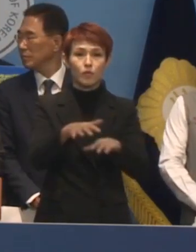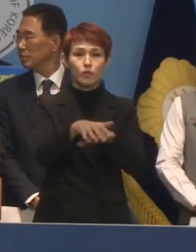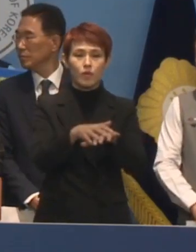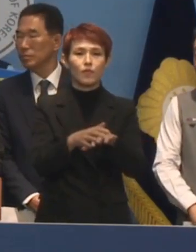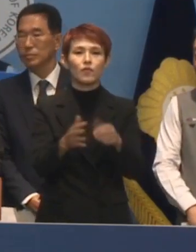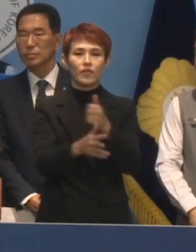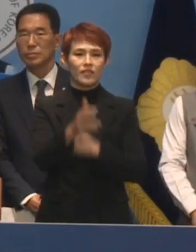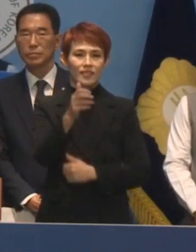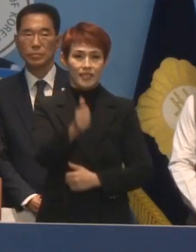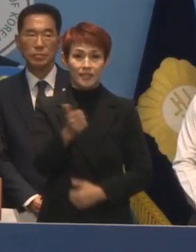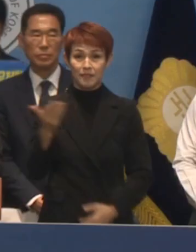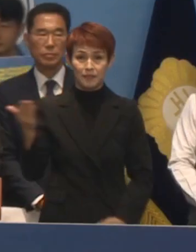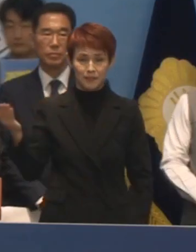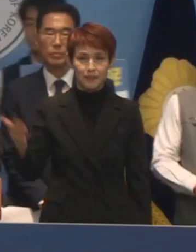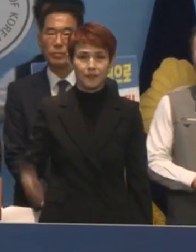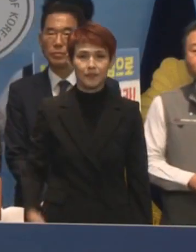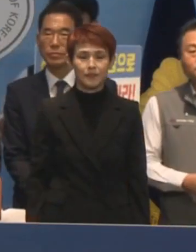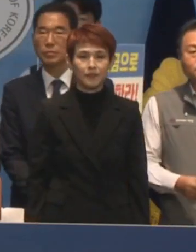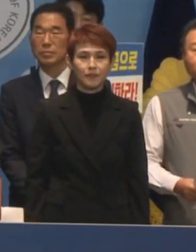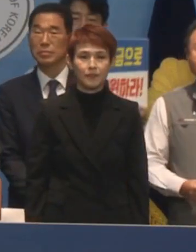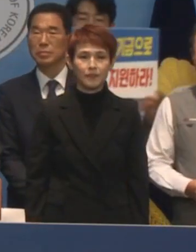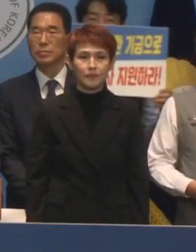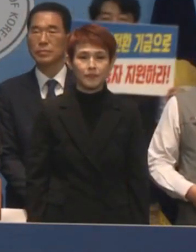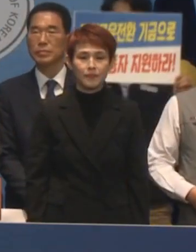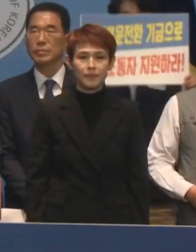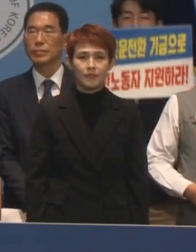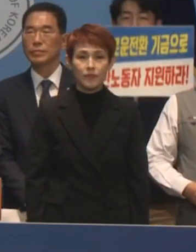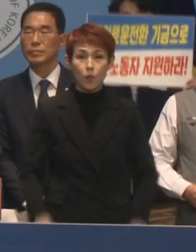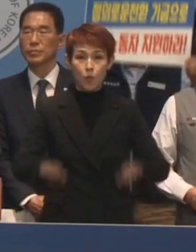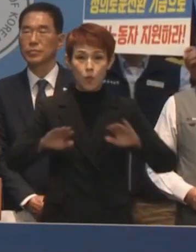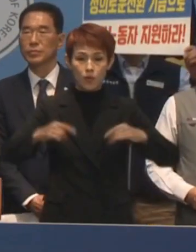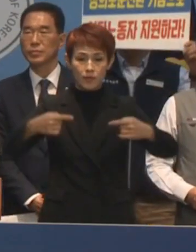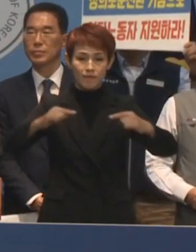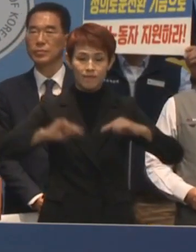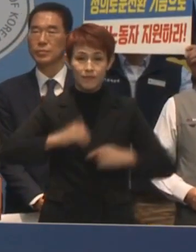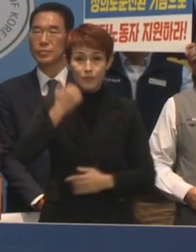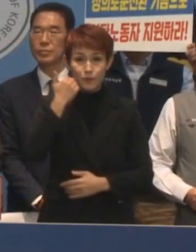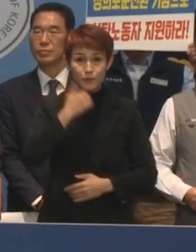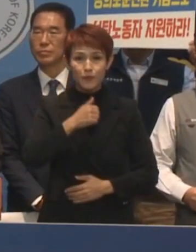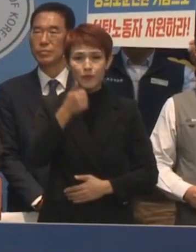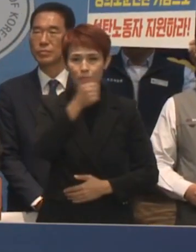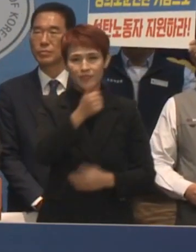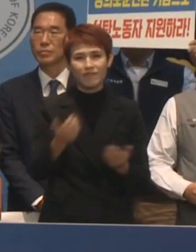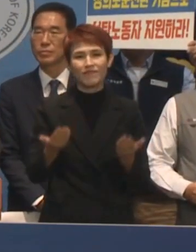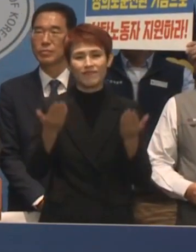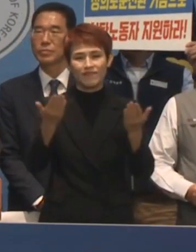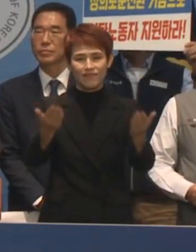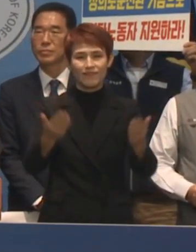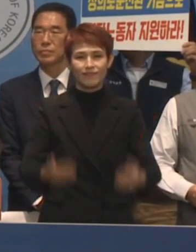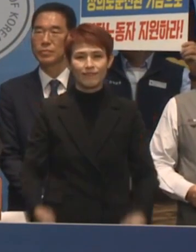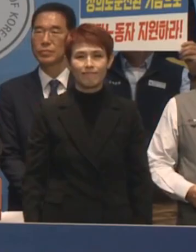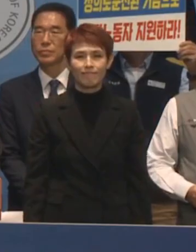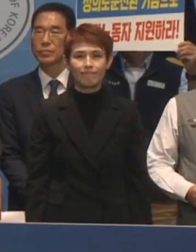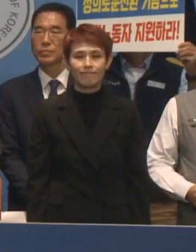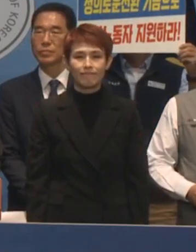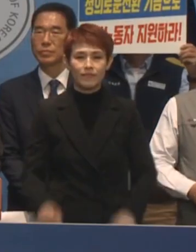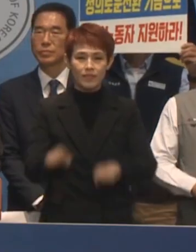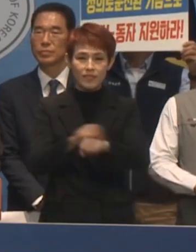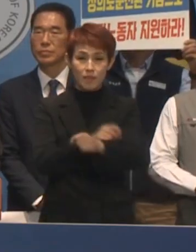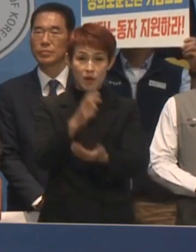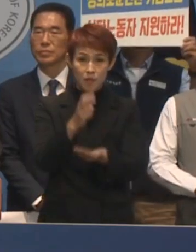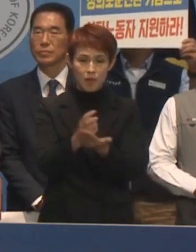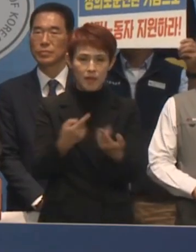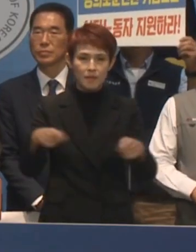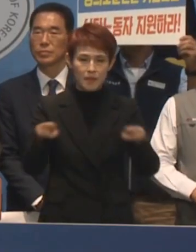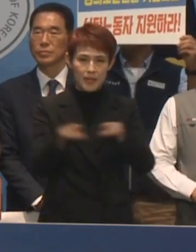최철호입니다. 먼저 기자회견에 앞서서 오늘 참석하신 분들을 소개해드리겠습니다. 특별법 공동